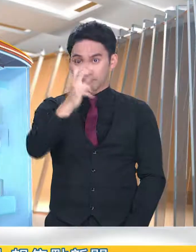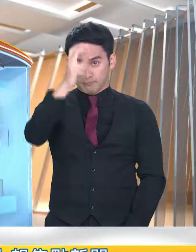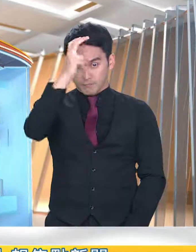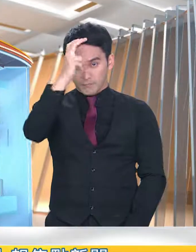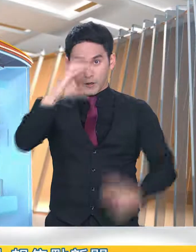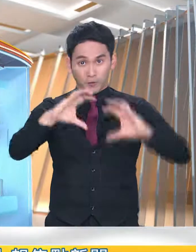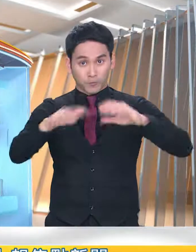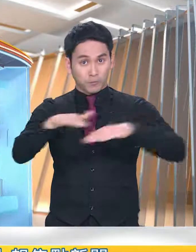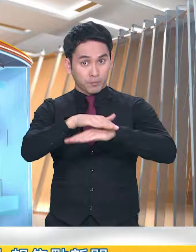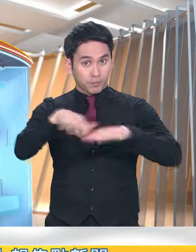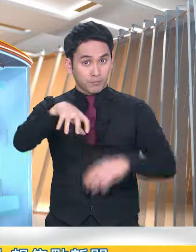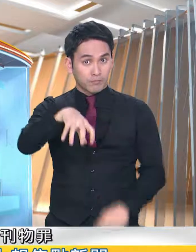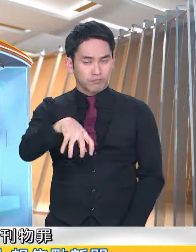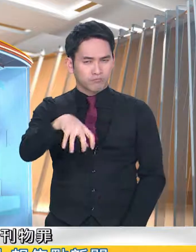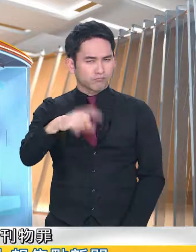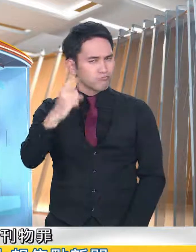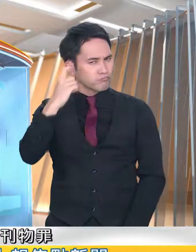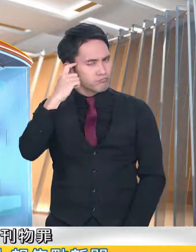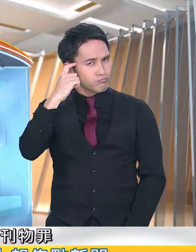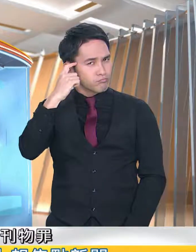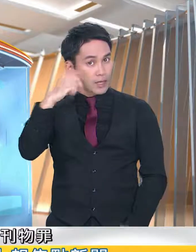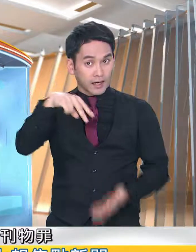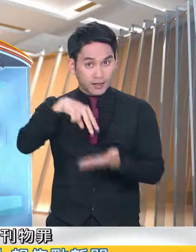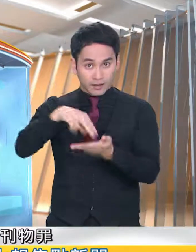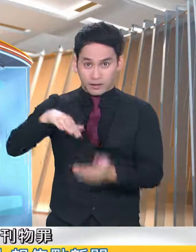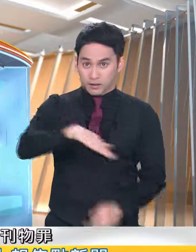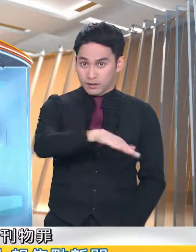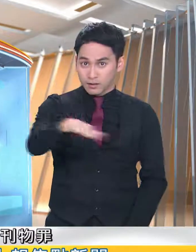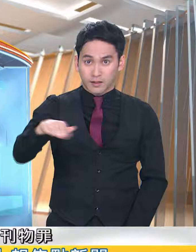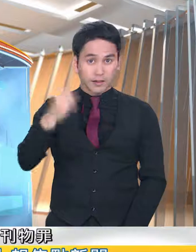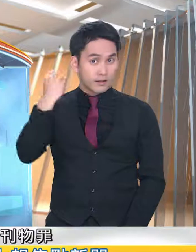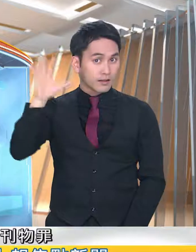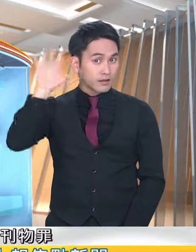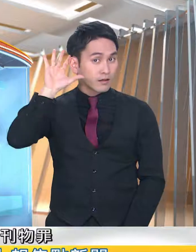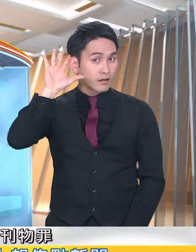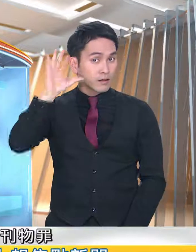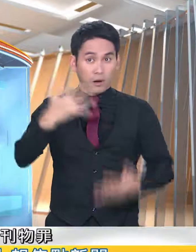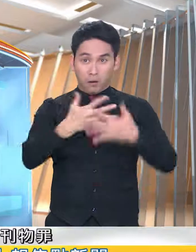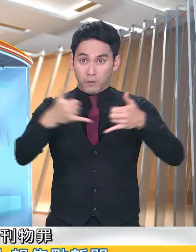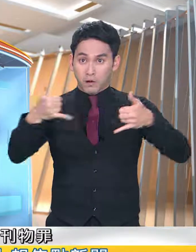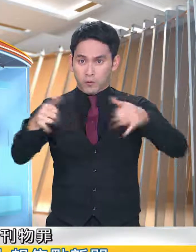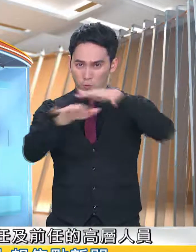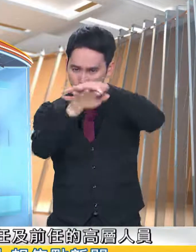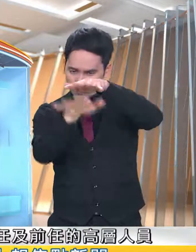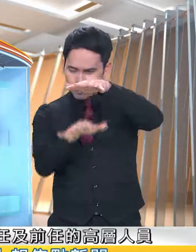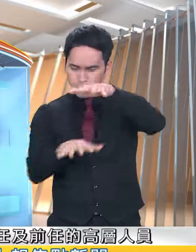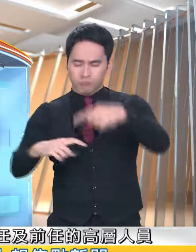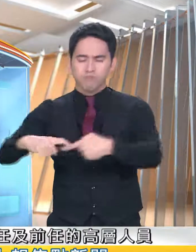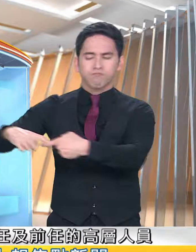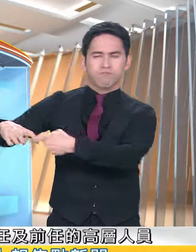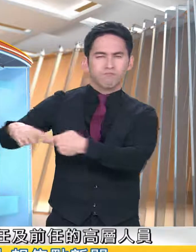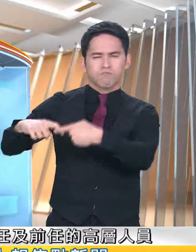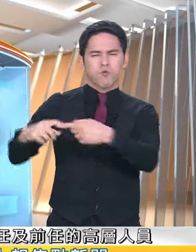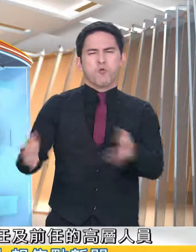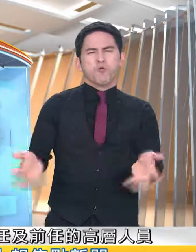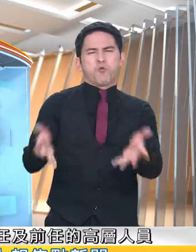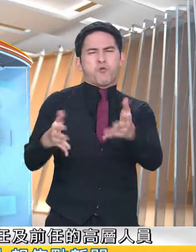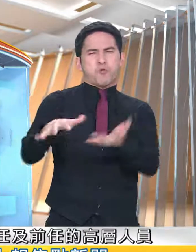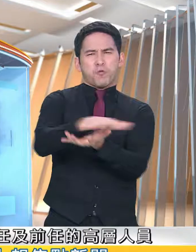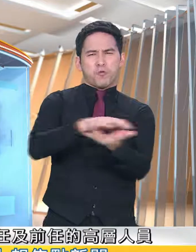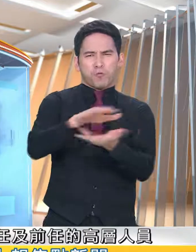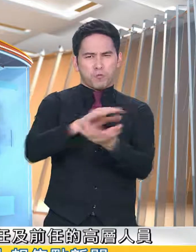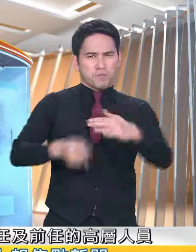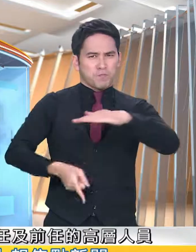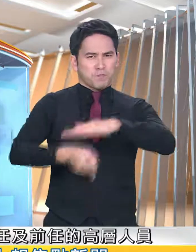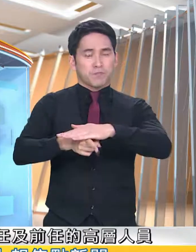香港警方国安处昨天以串谋发布煽动刊物罪，拘捕了六名立场新闻的